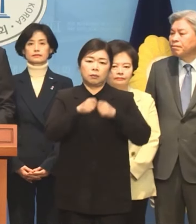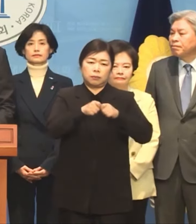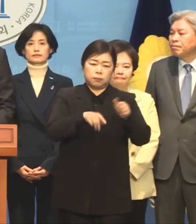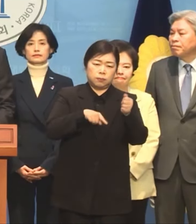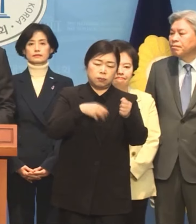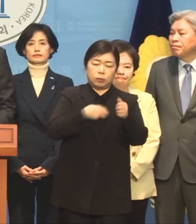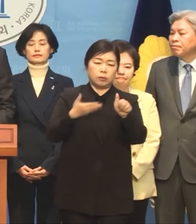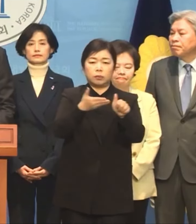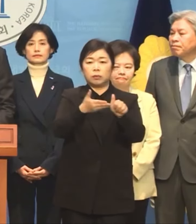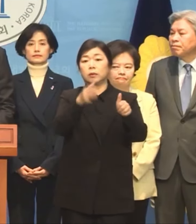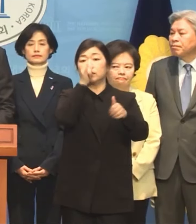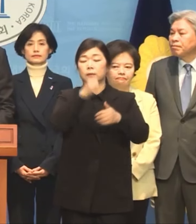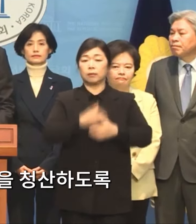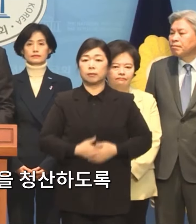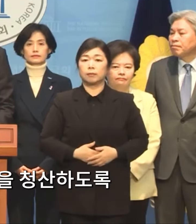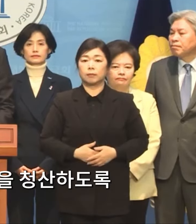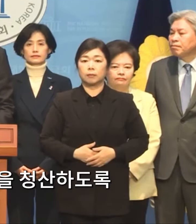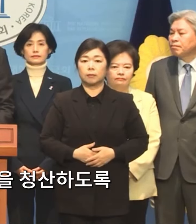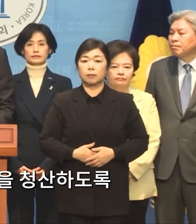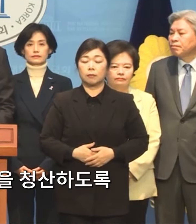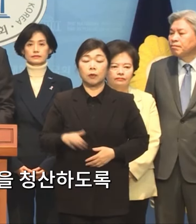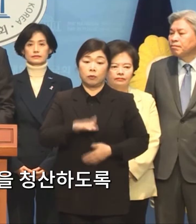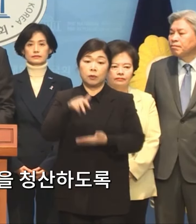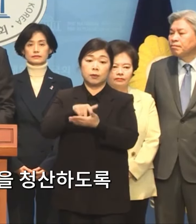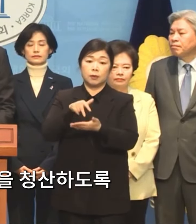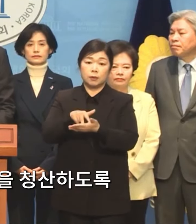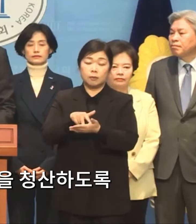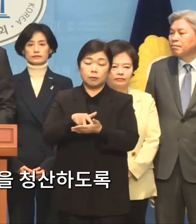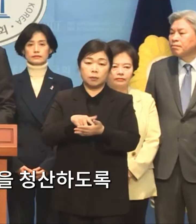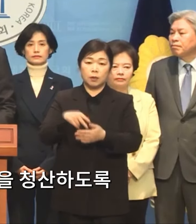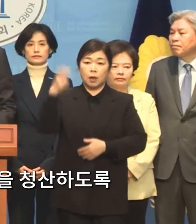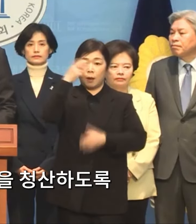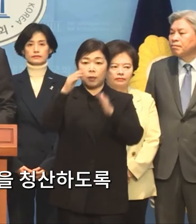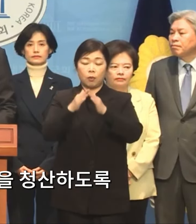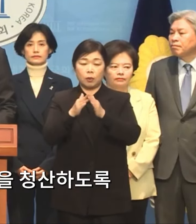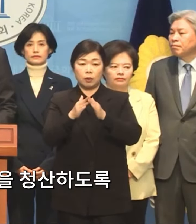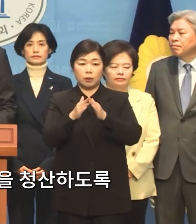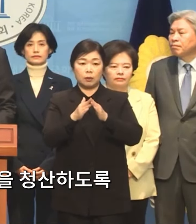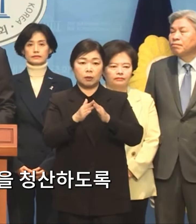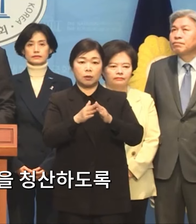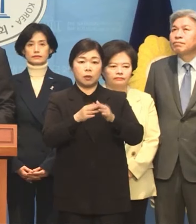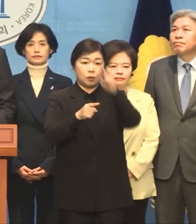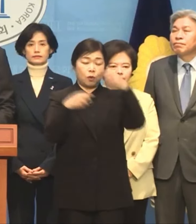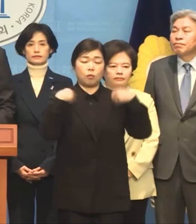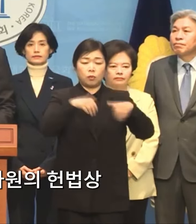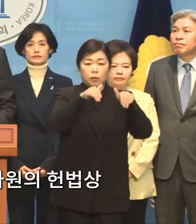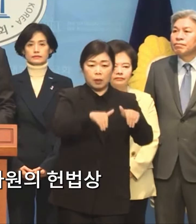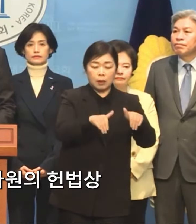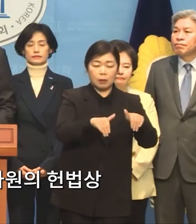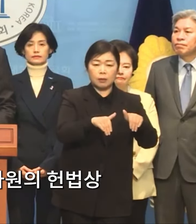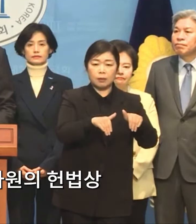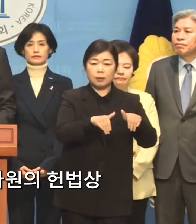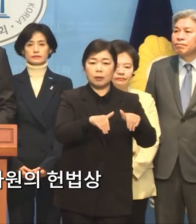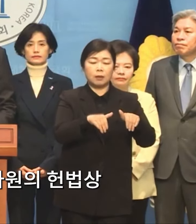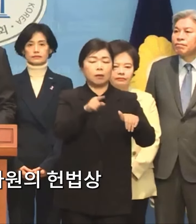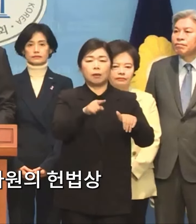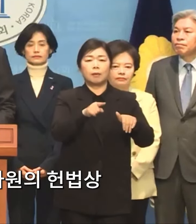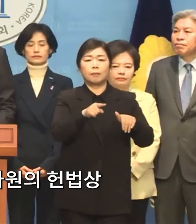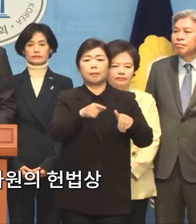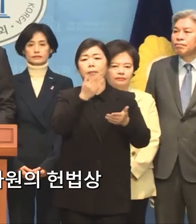조국 혁신당 감사원이 정치보복의 돌격 대라는 5명을 청산하 하겠습니다 먼저